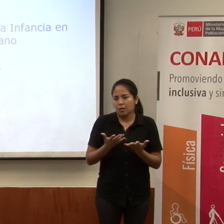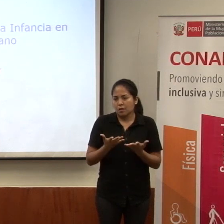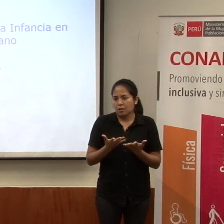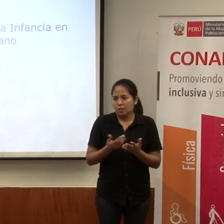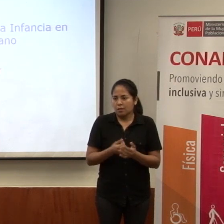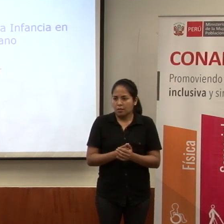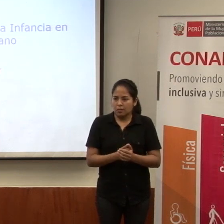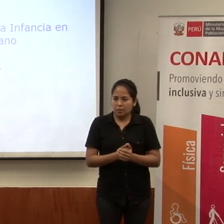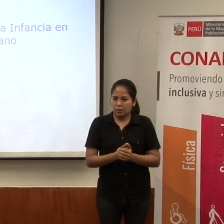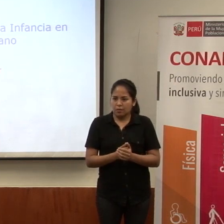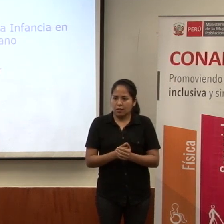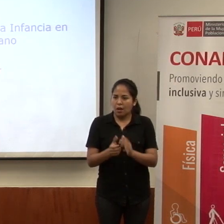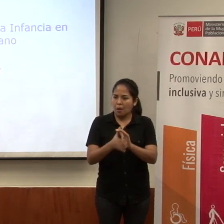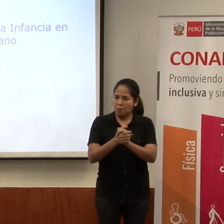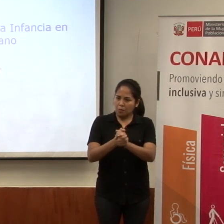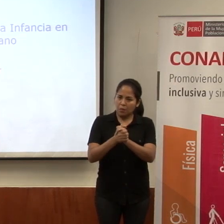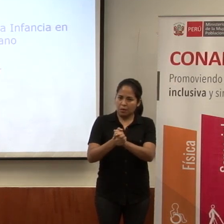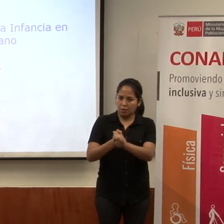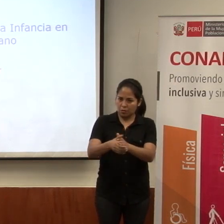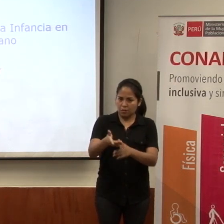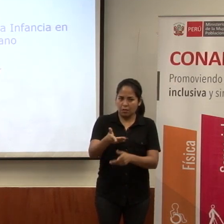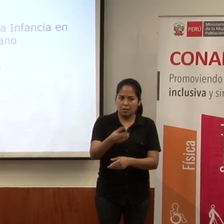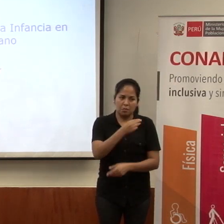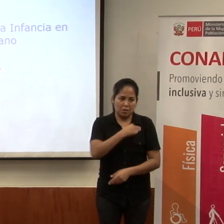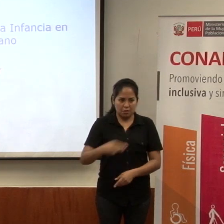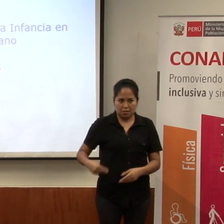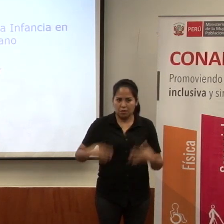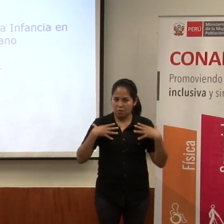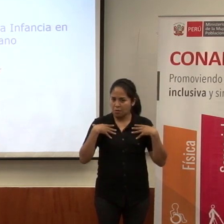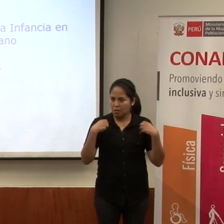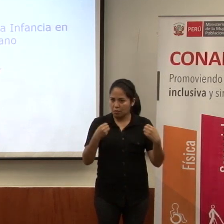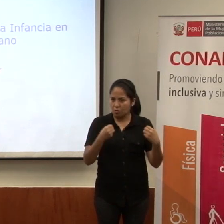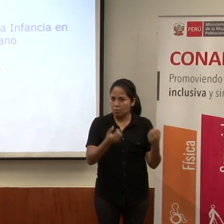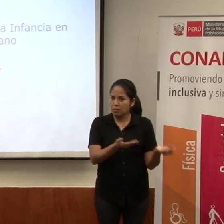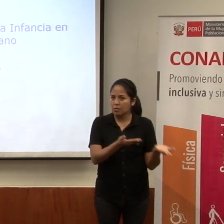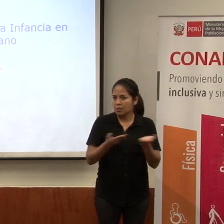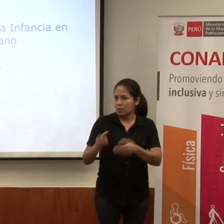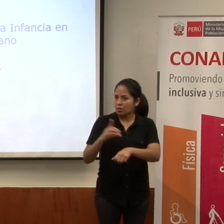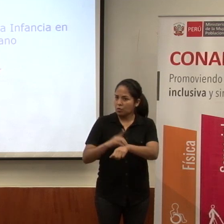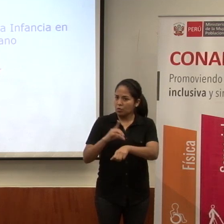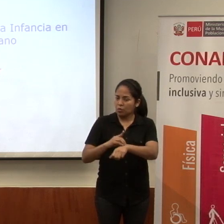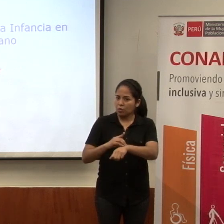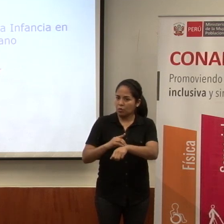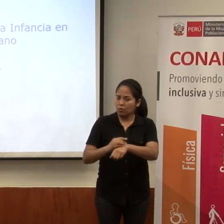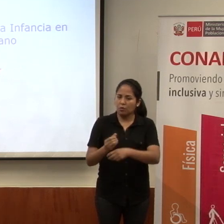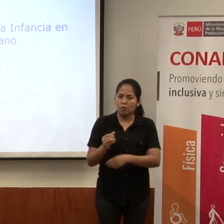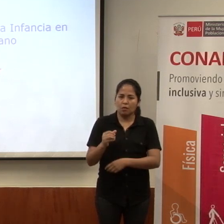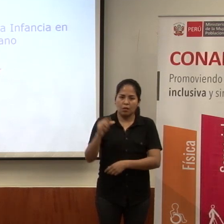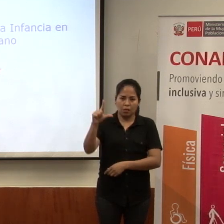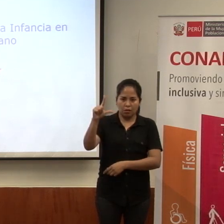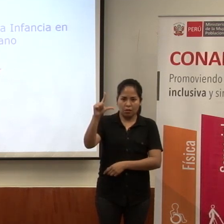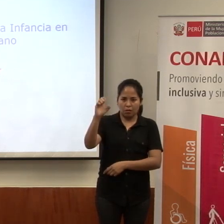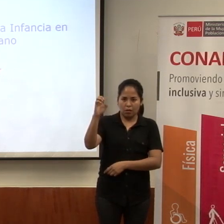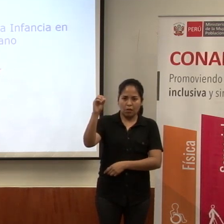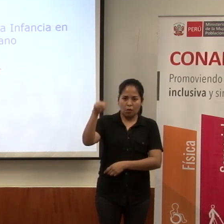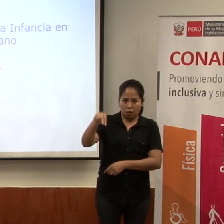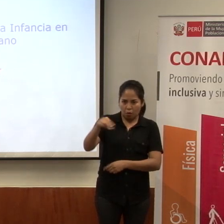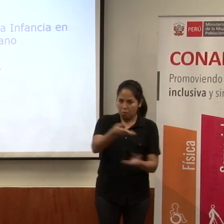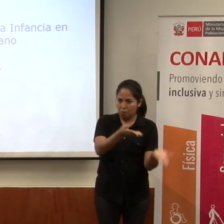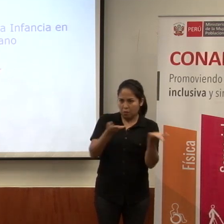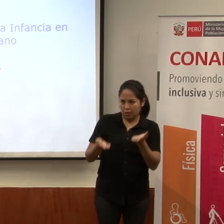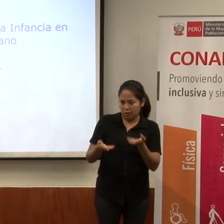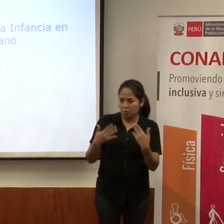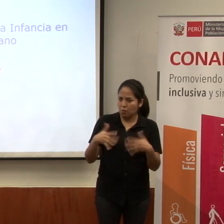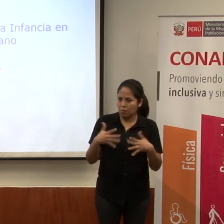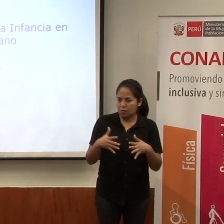de tener a los amigos del Ministerio de Salud y en particular al doctor Luis Miguel León, que es el director nacional, así que es un lujo tenerlo